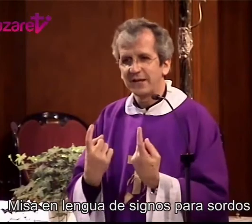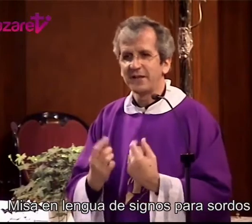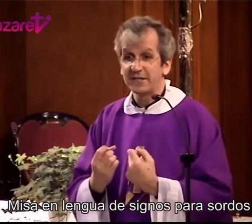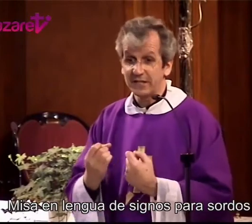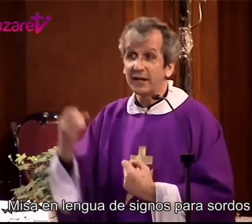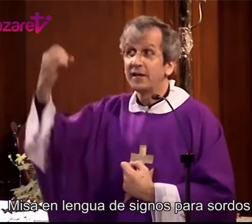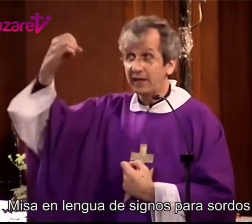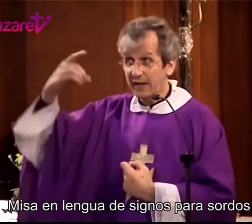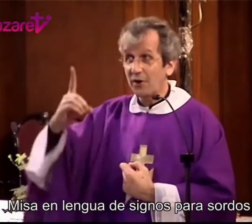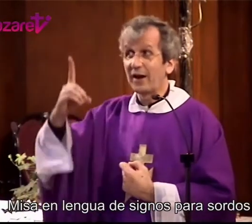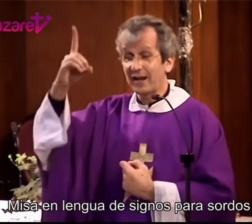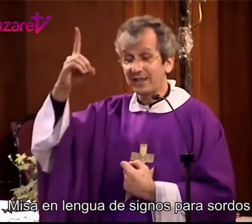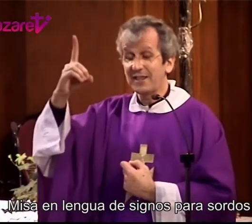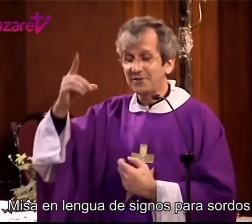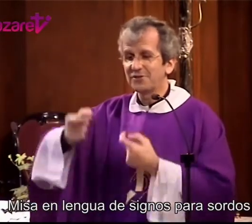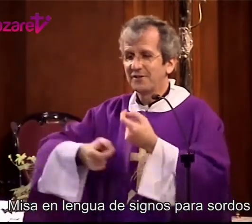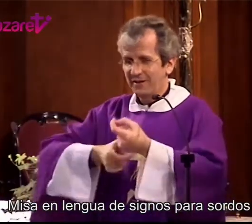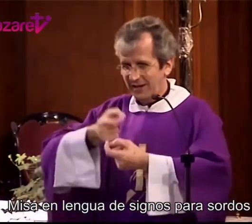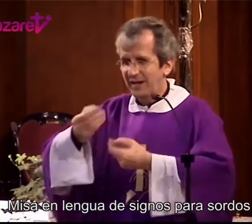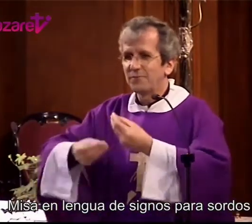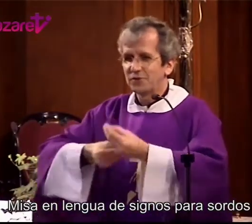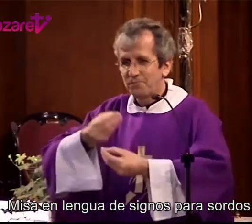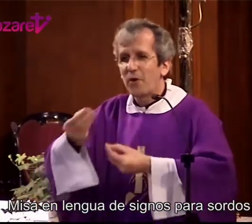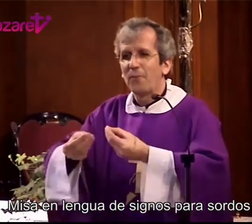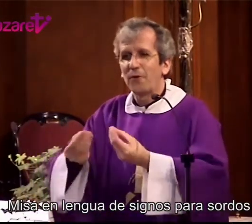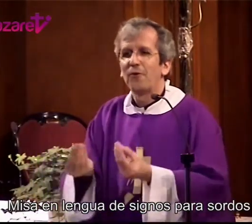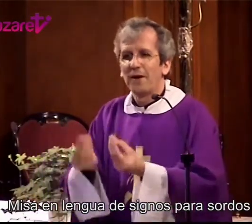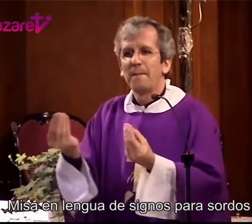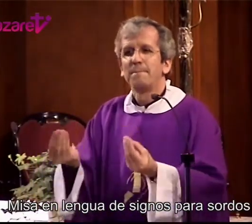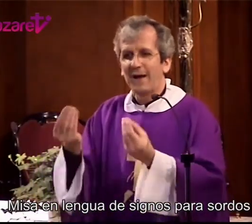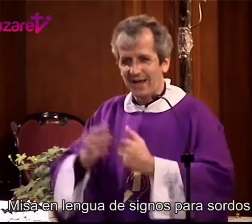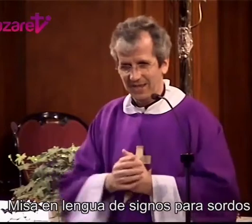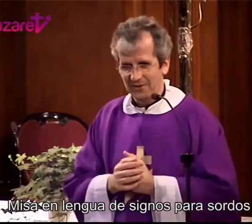necesitan y que con la gracia de Dios iremos poco a poco haciendo.